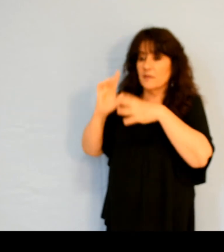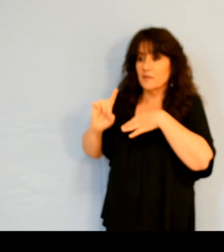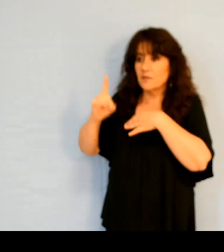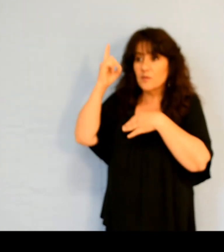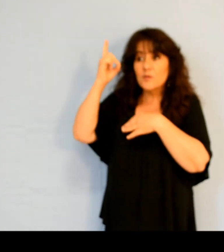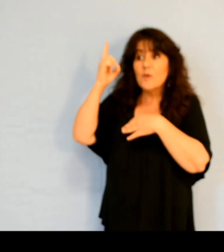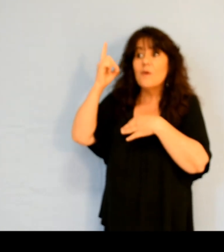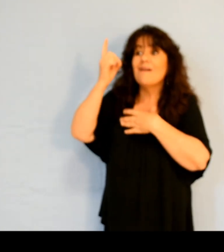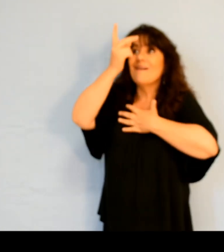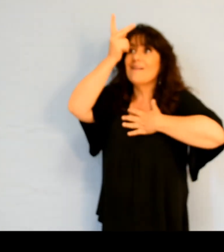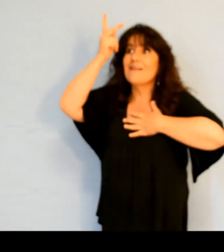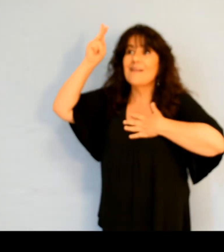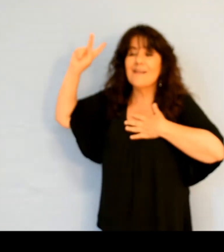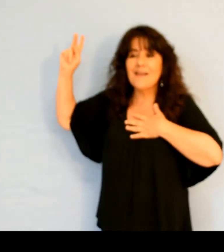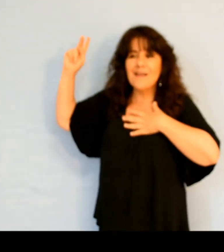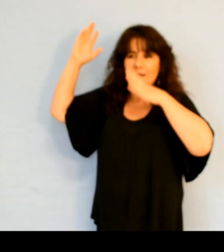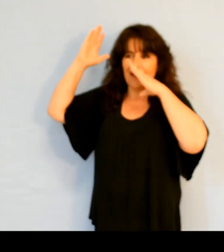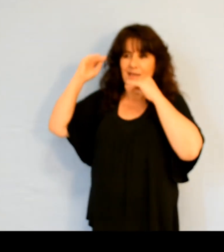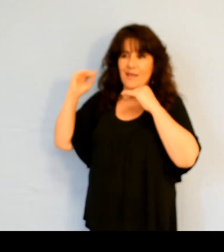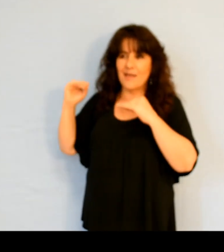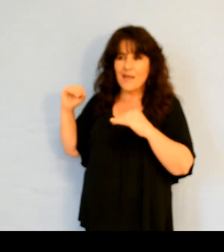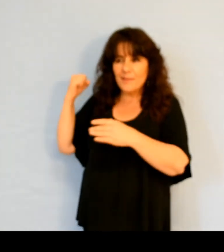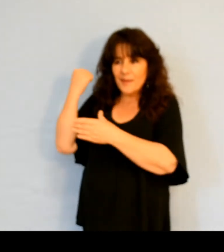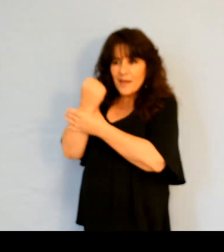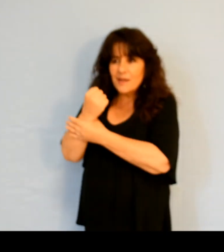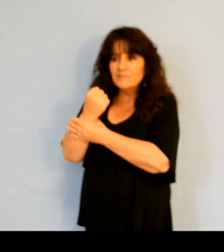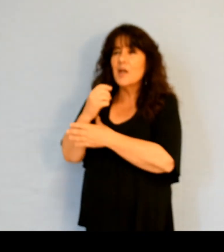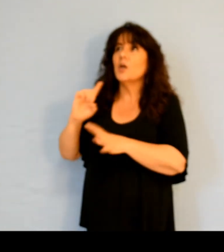il n'est pas le Dieu des morts, mais des vivants.